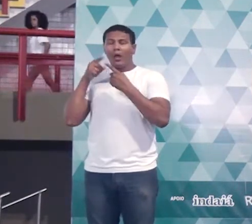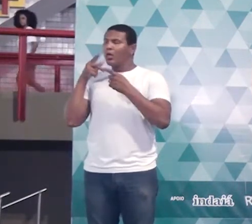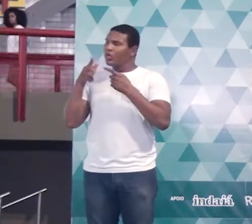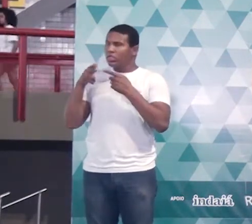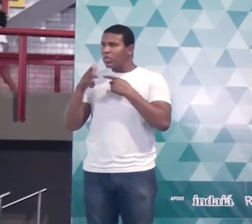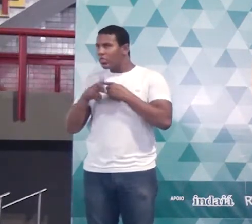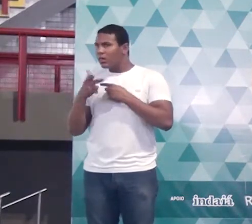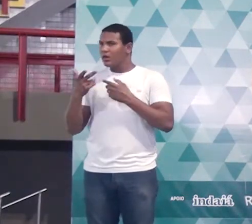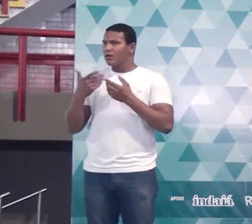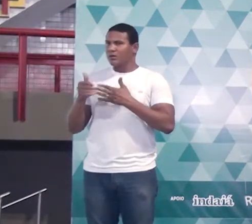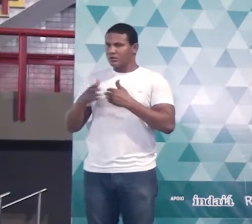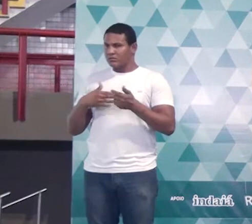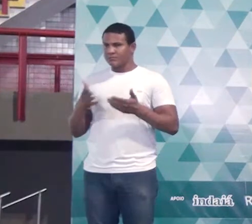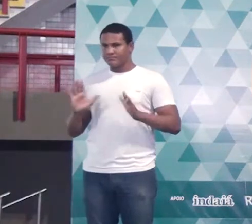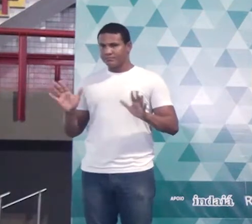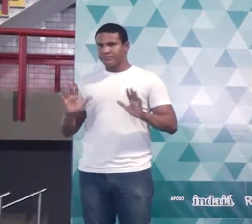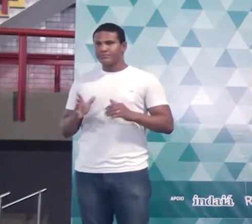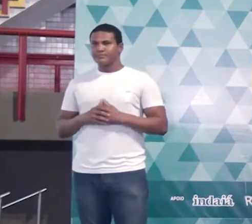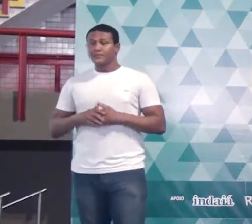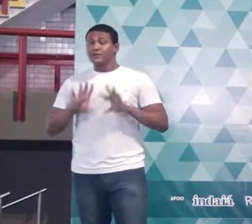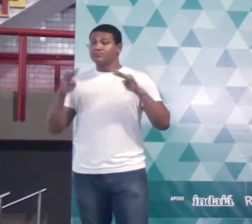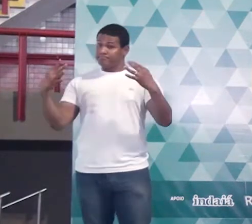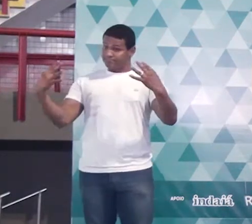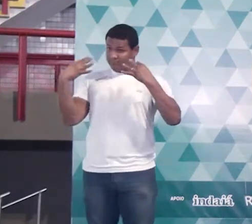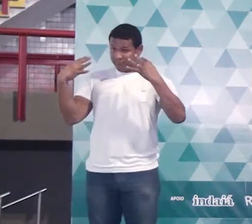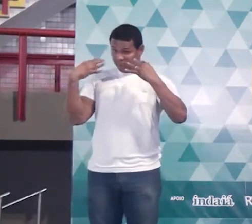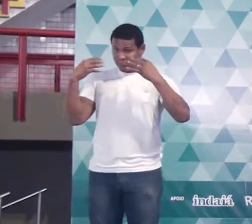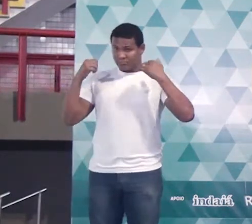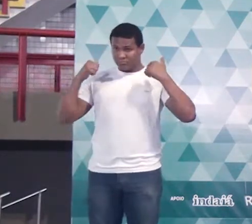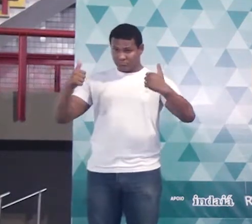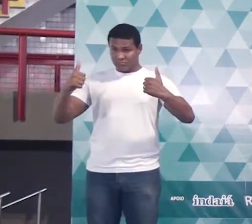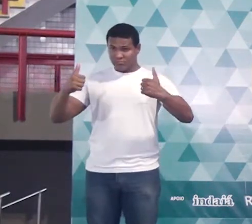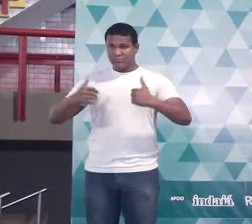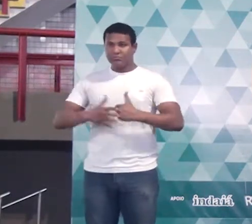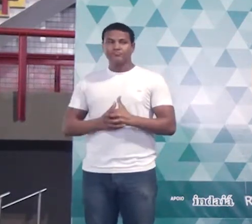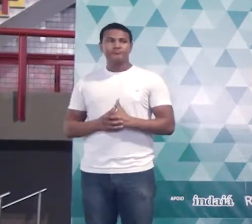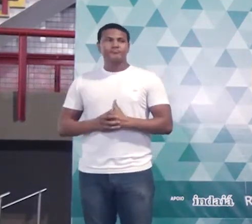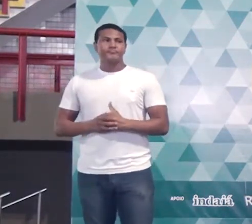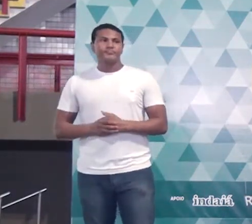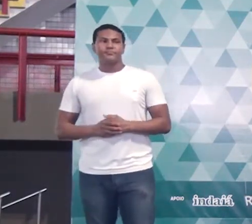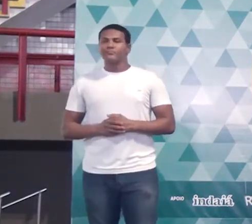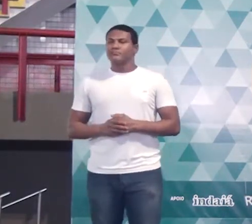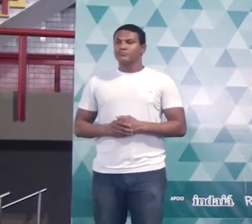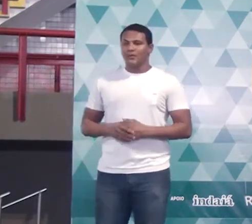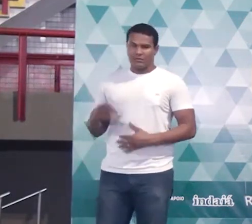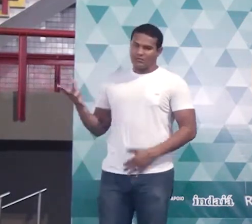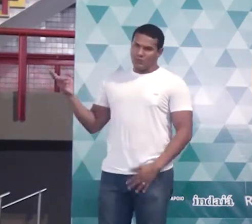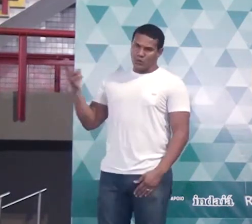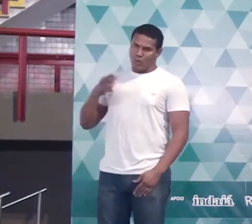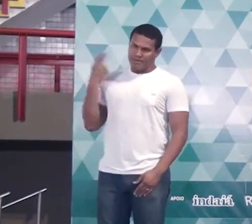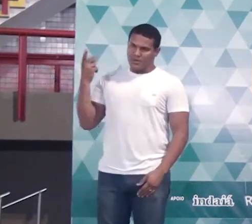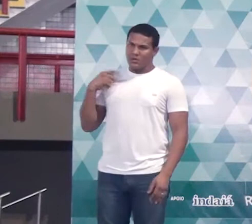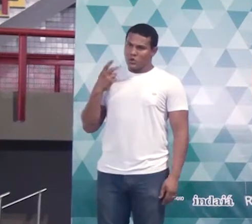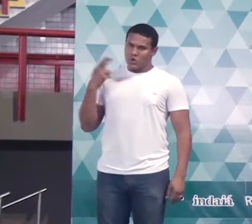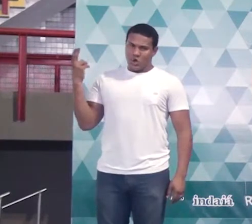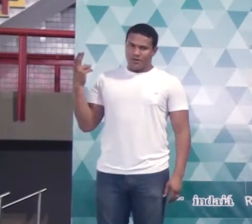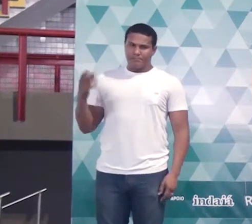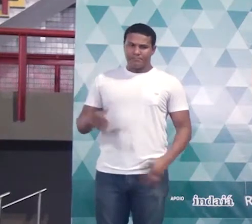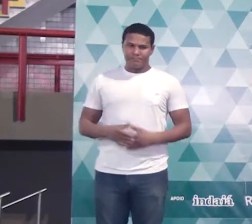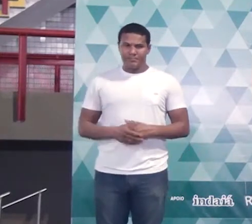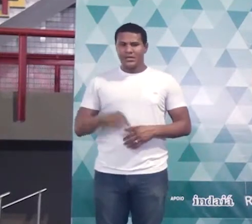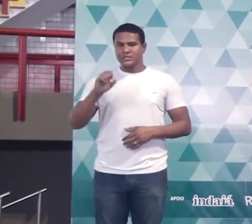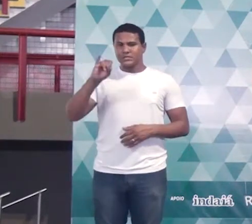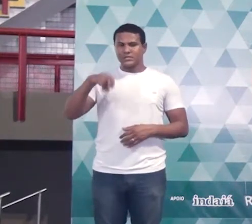mais atenção do que qualquer outra coisa, tá certo? Muito bem, vamos começar. Tá ali meu nome, para quem não sabe, meu nome é Simval,